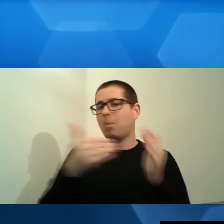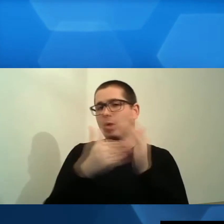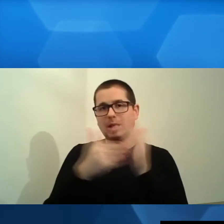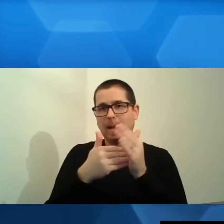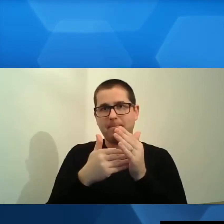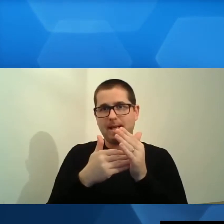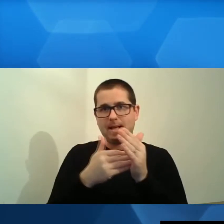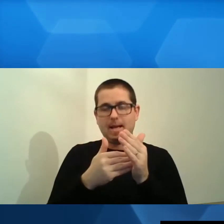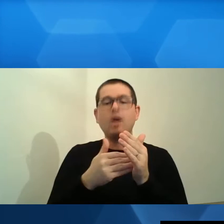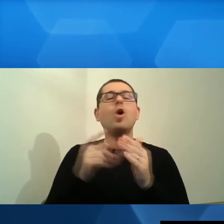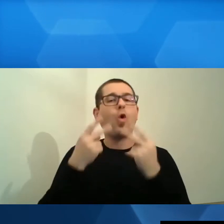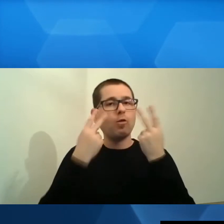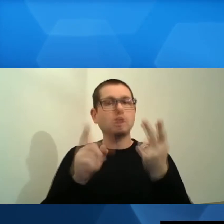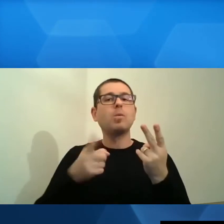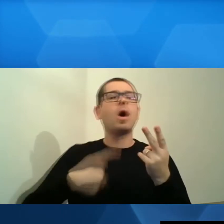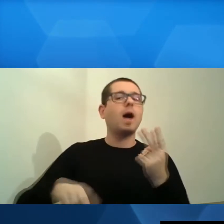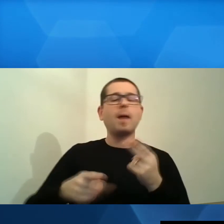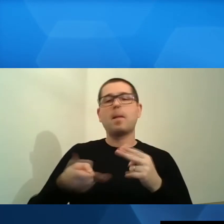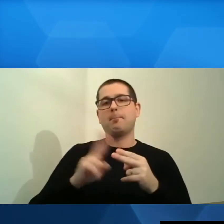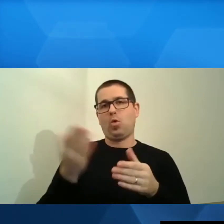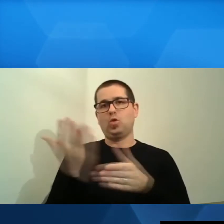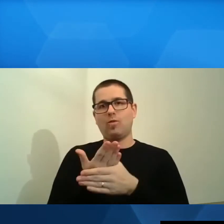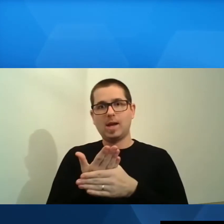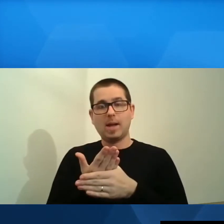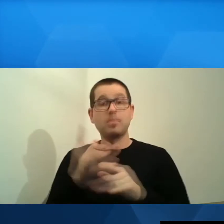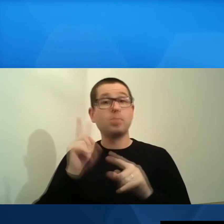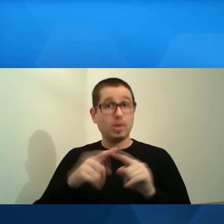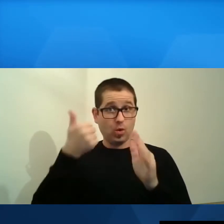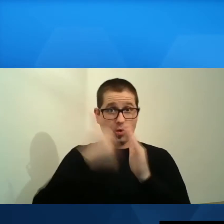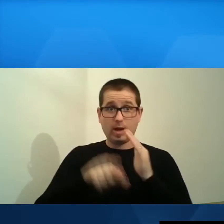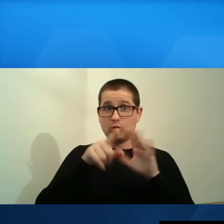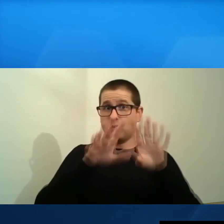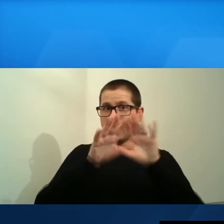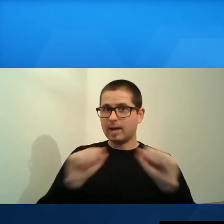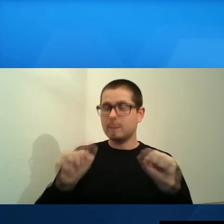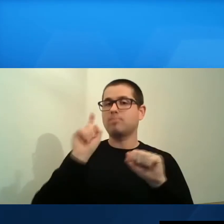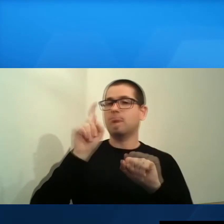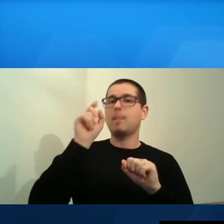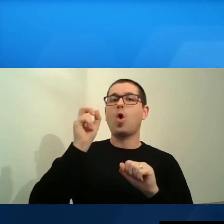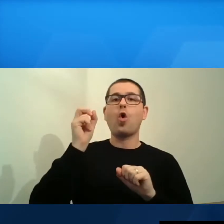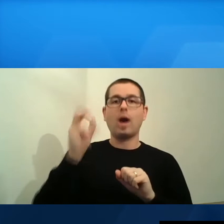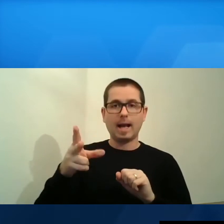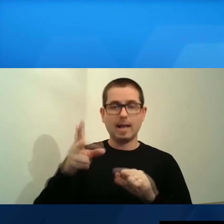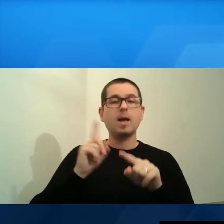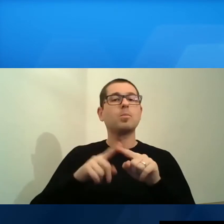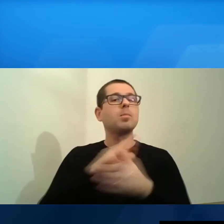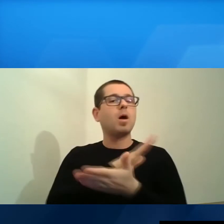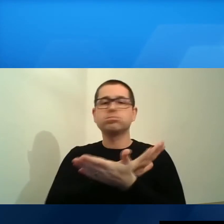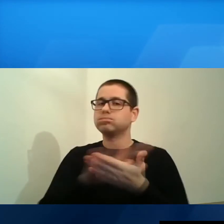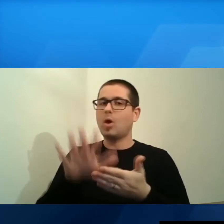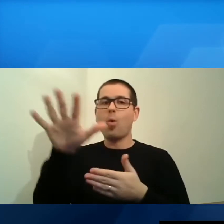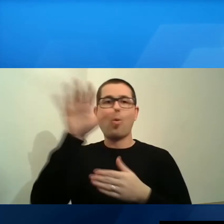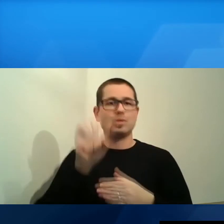ko vidimo, kaj nam boljše deluje. In enkrat, ko to naredimo, kliknemo OK in nam čisto enostavno odvzame